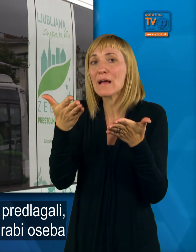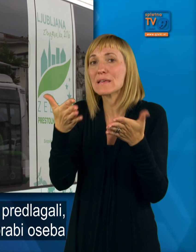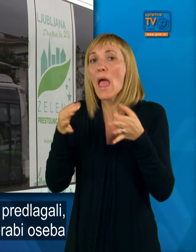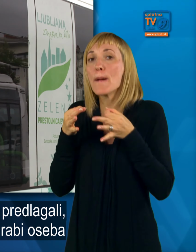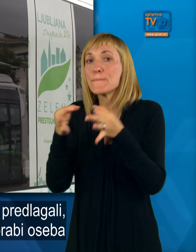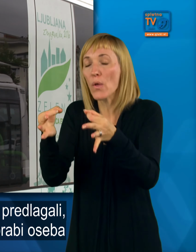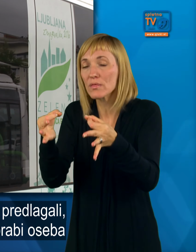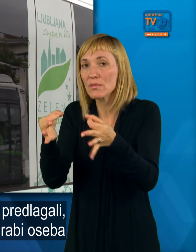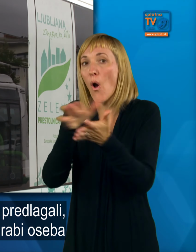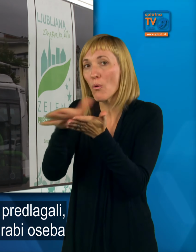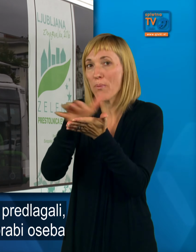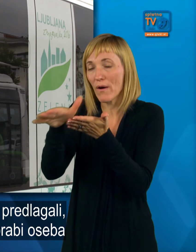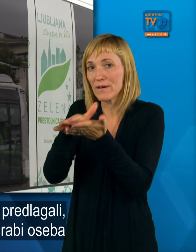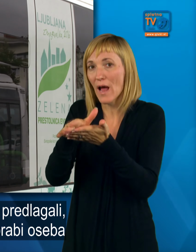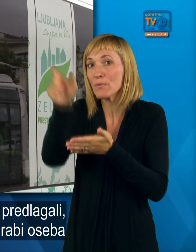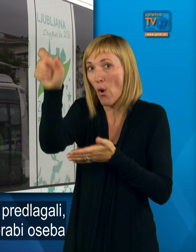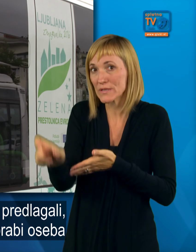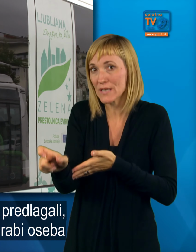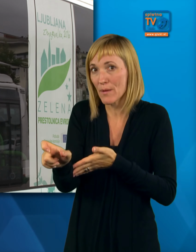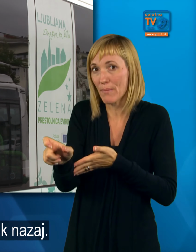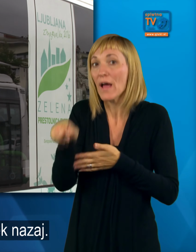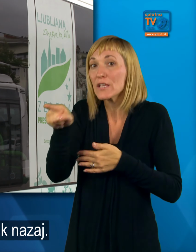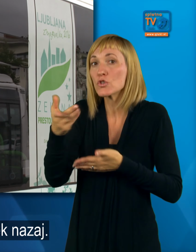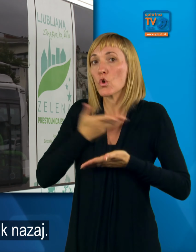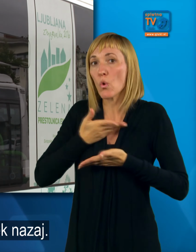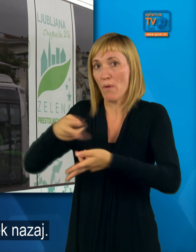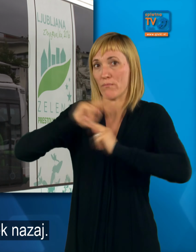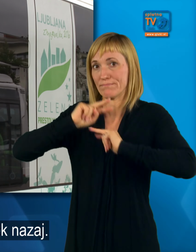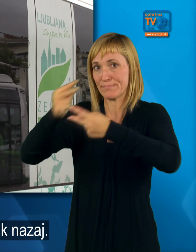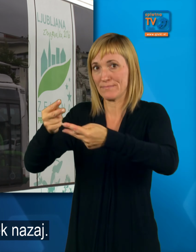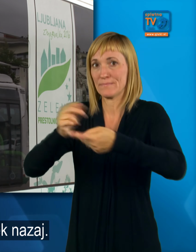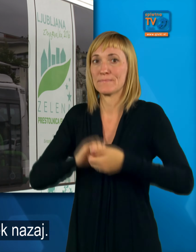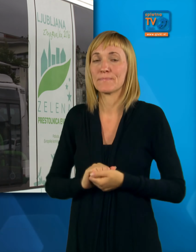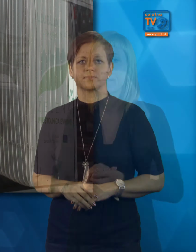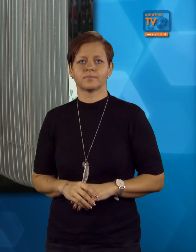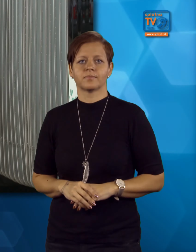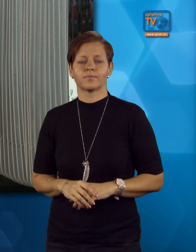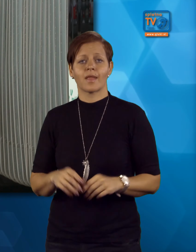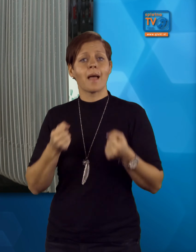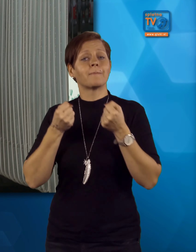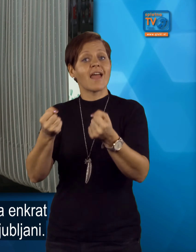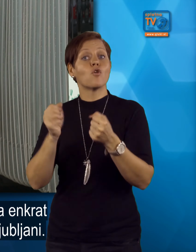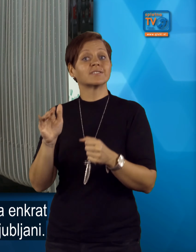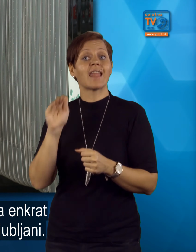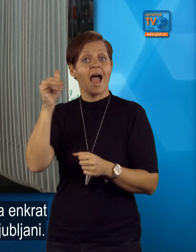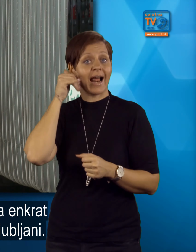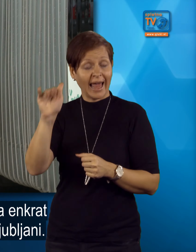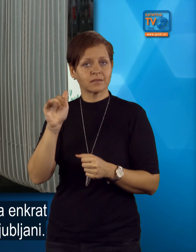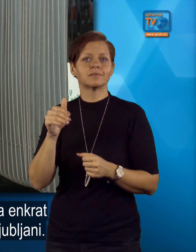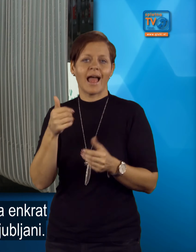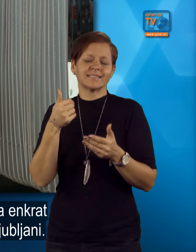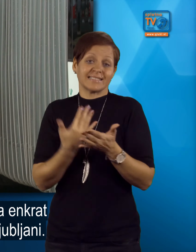katero linijo naj uporabi oseba in dobi ta podatek nazaj isto. Prevoz na